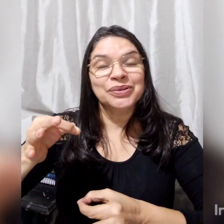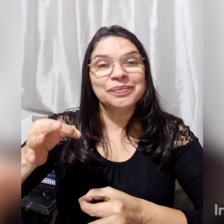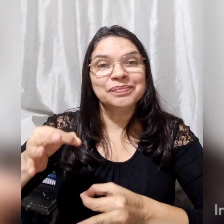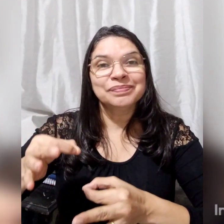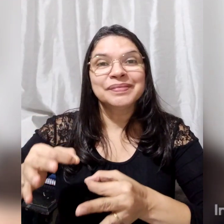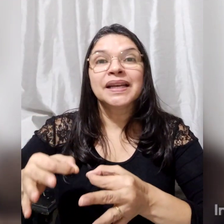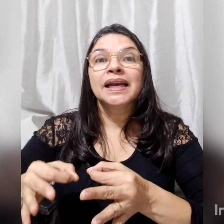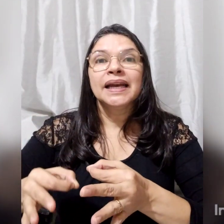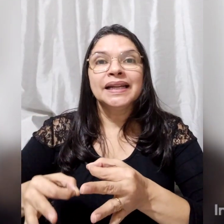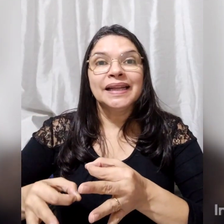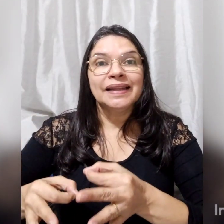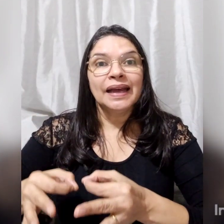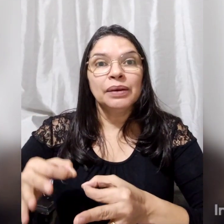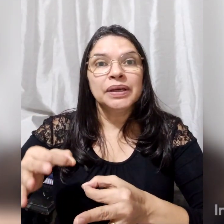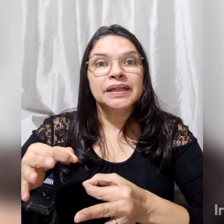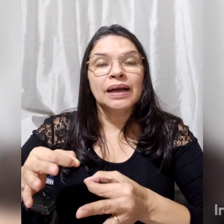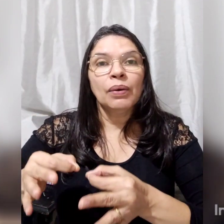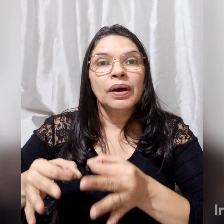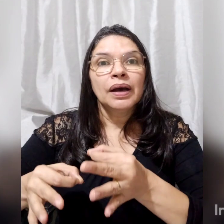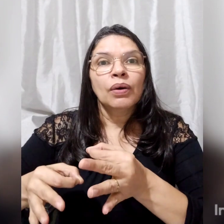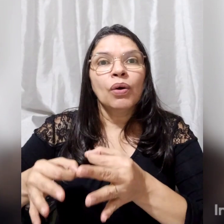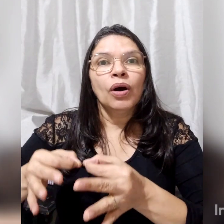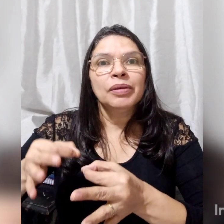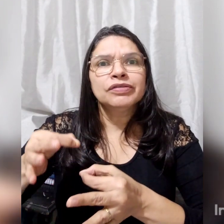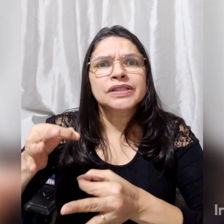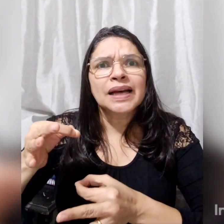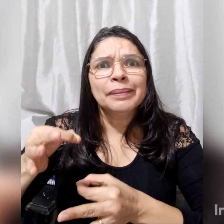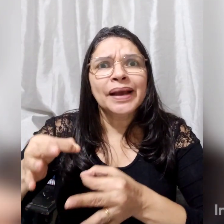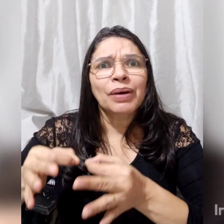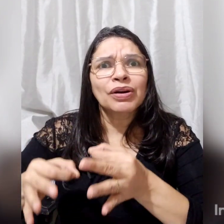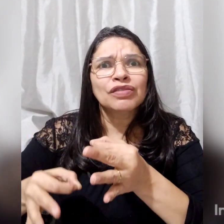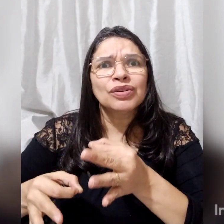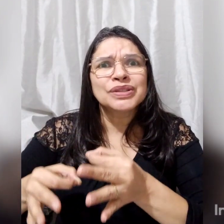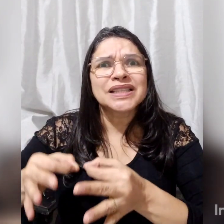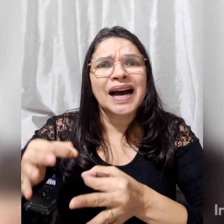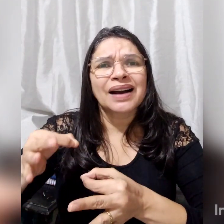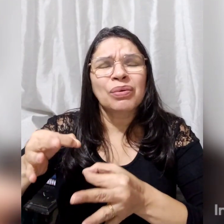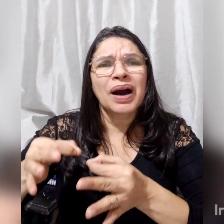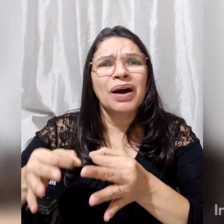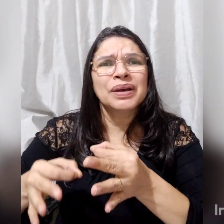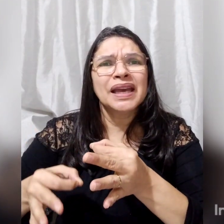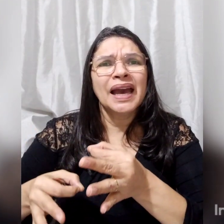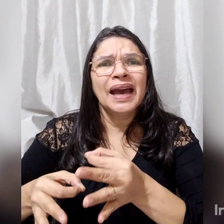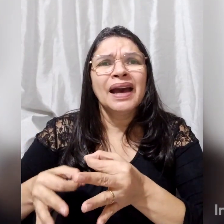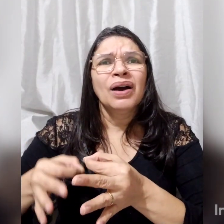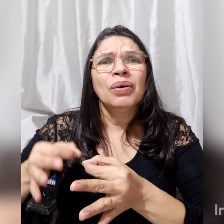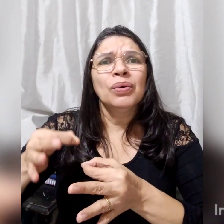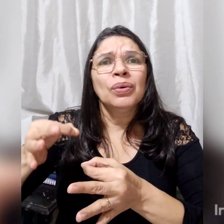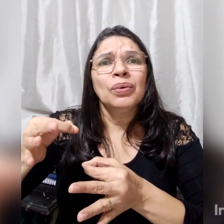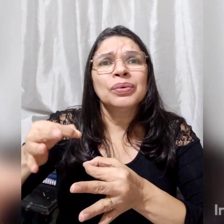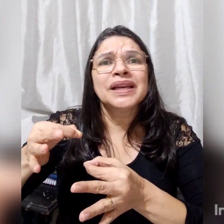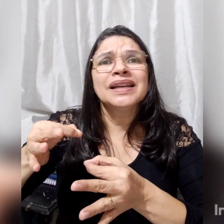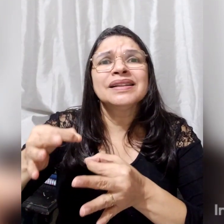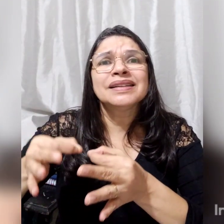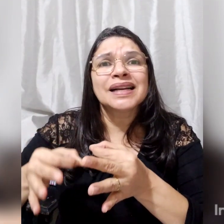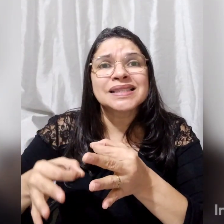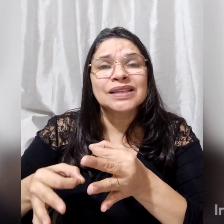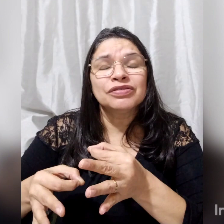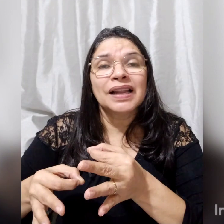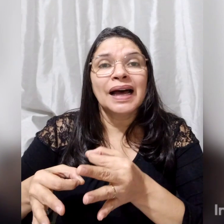justificado. Entenderam? Então, como eu vou saber qual que eu vou usar? Qual que é o que está sendo falado?